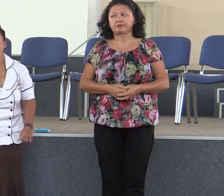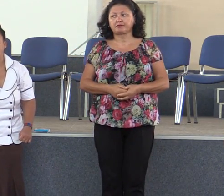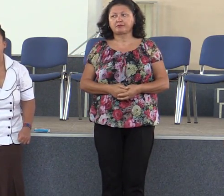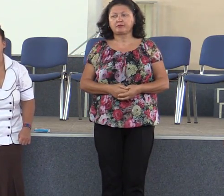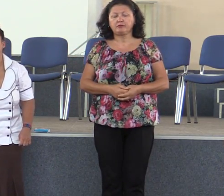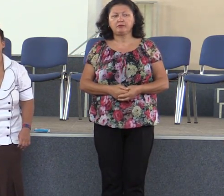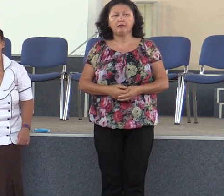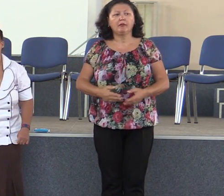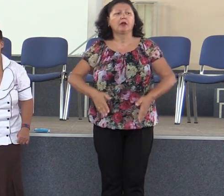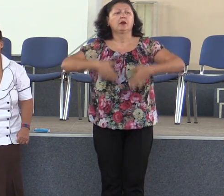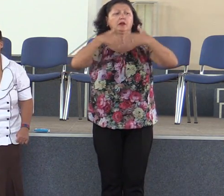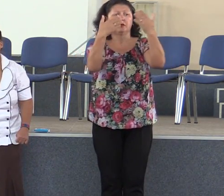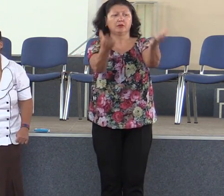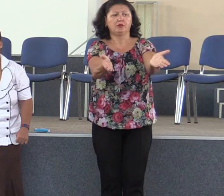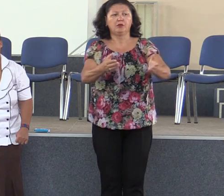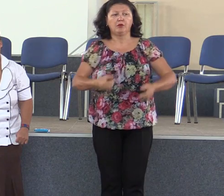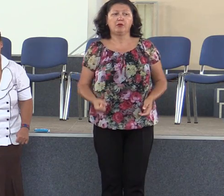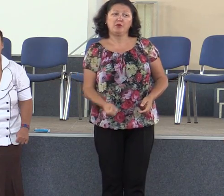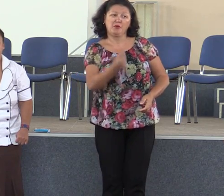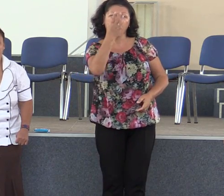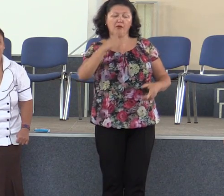De o nouă viață.